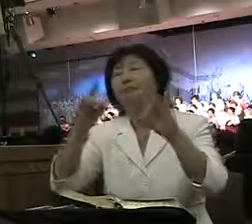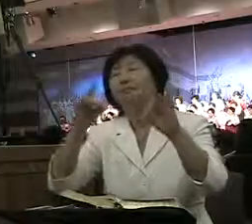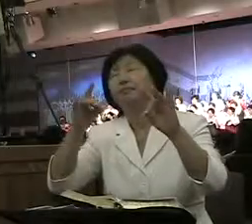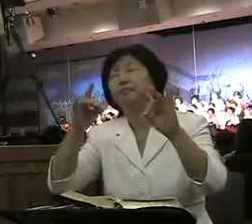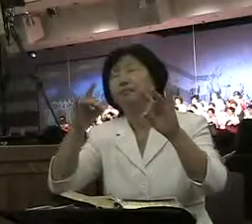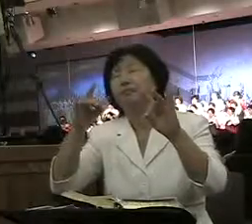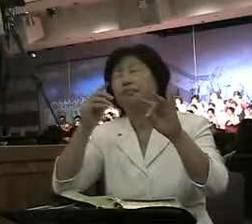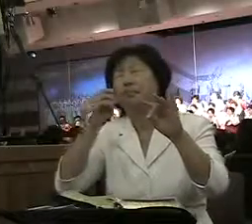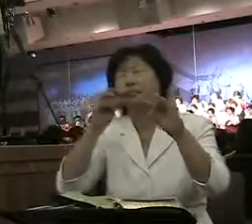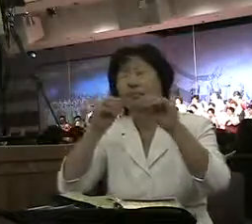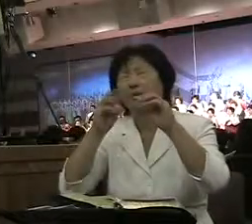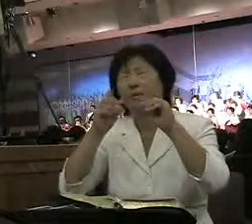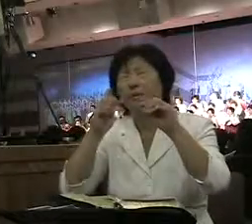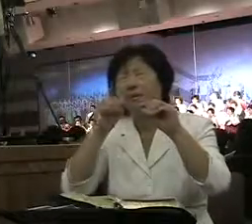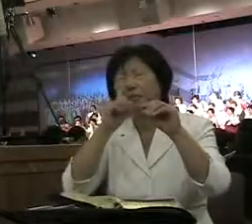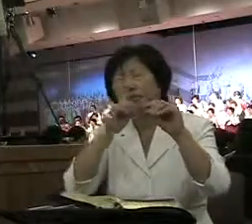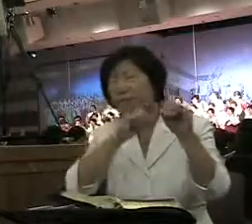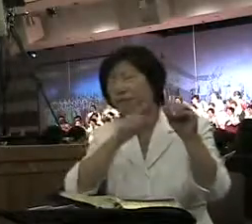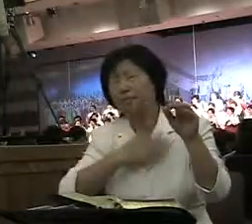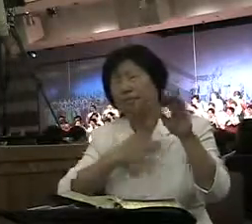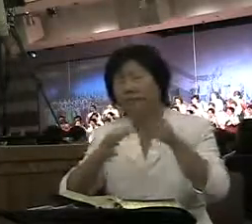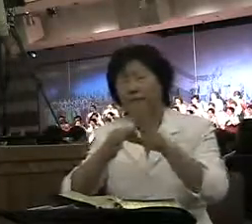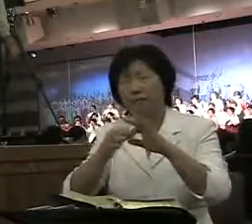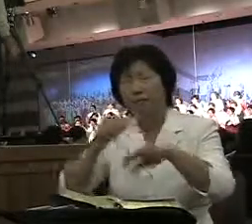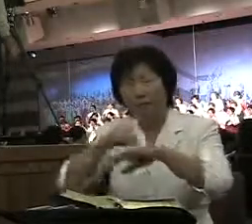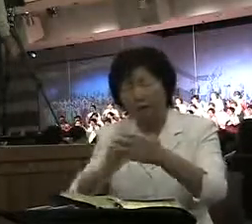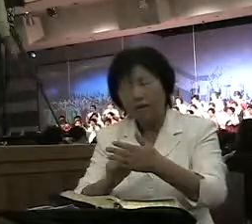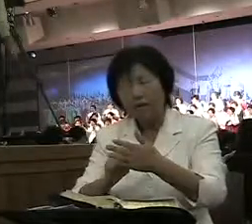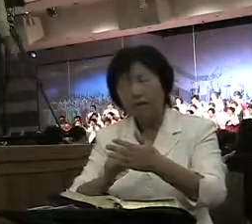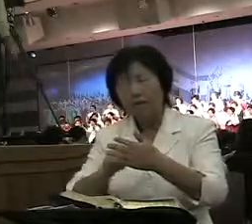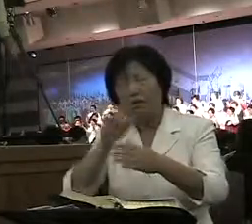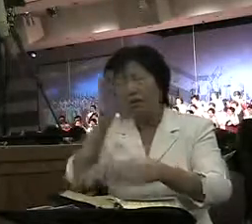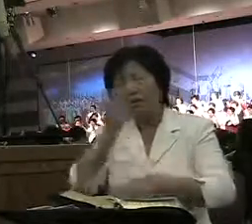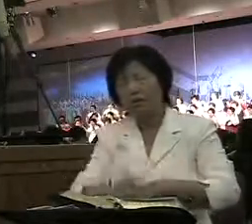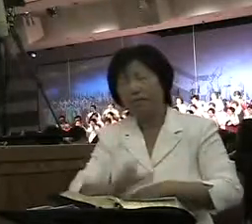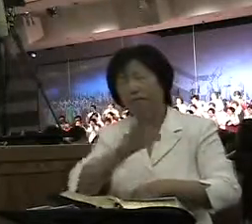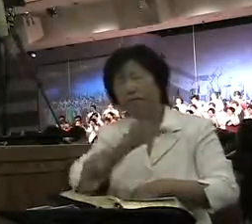먼지투성이고 죄악투성인 나의 심령을 십자가에 보여요